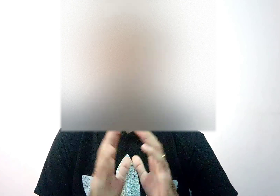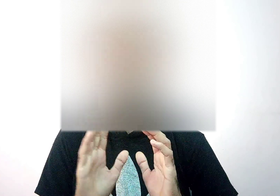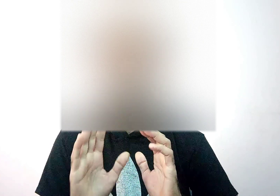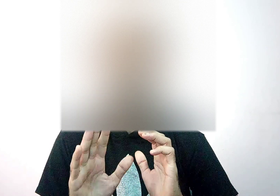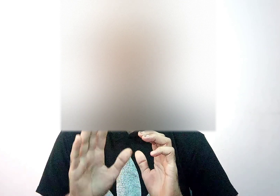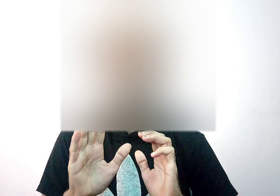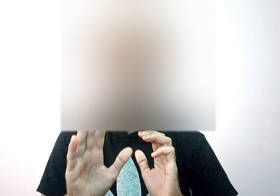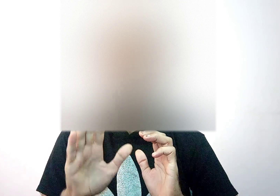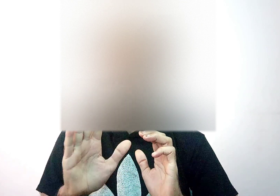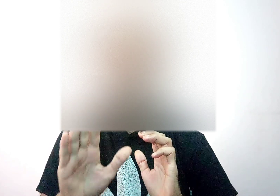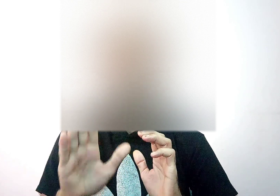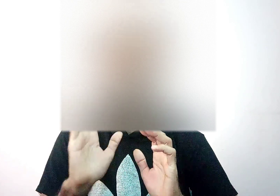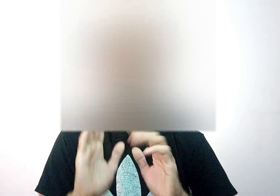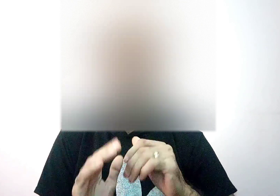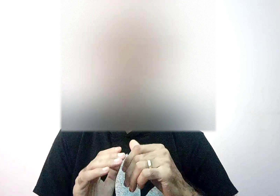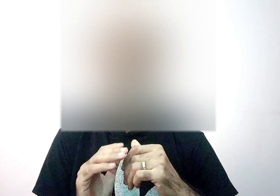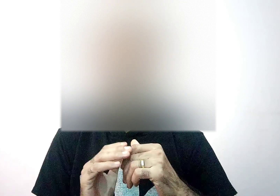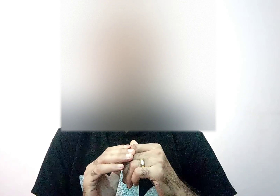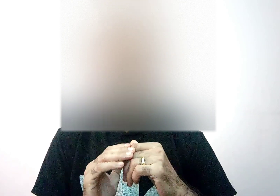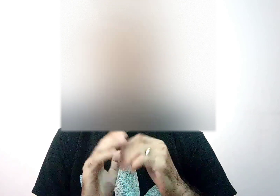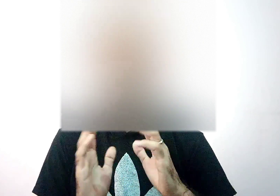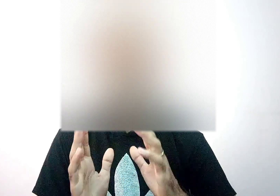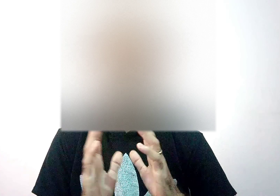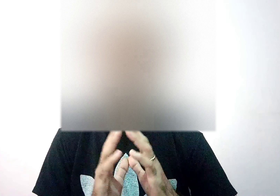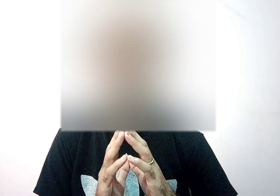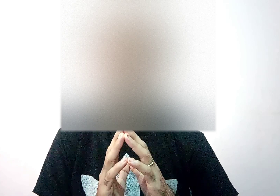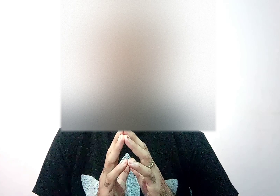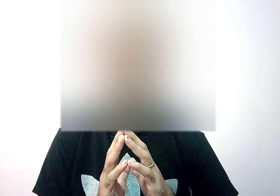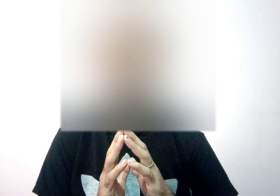عايزين الاستقرار في دولة أثيوبيا،